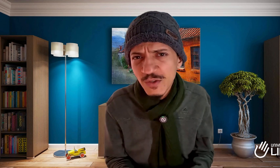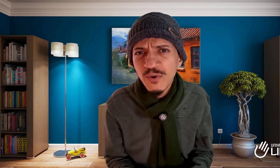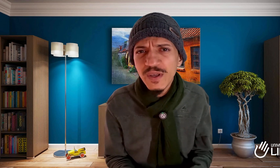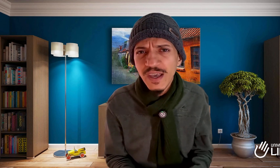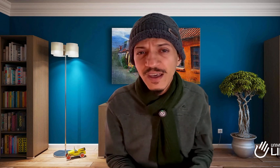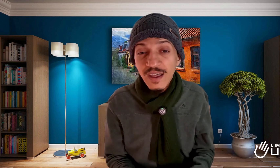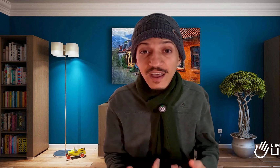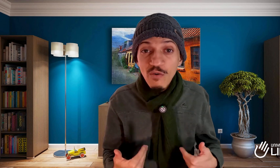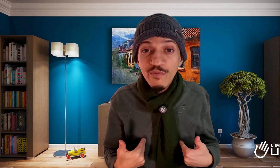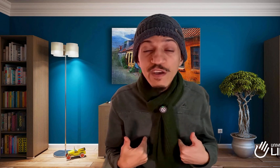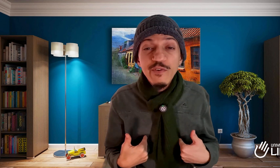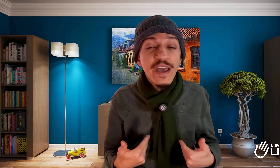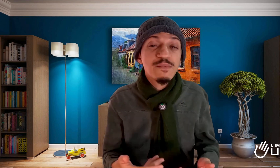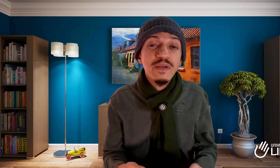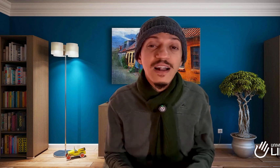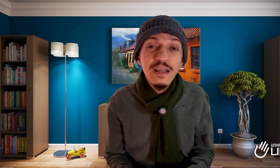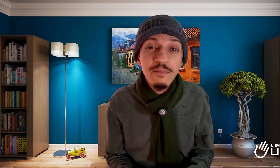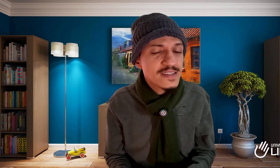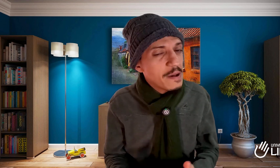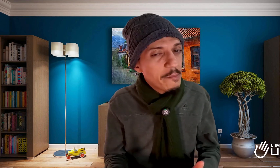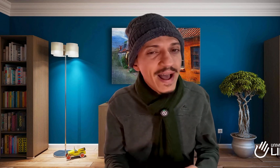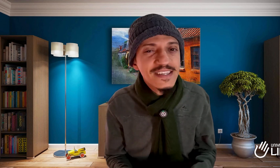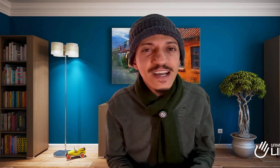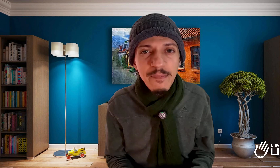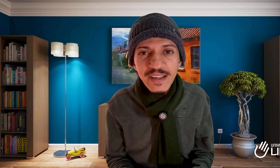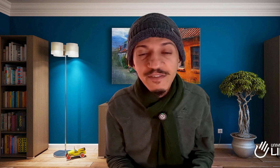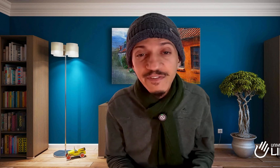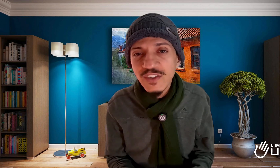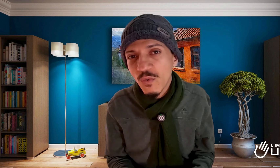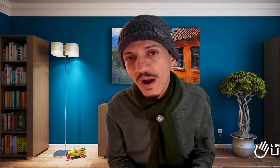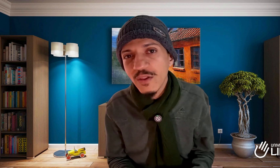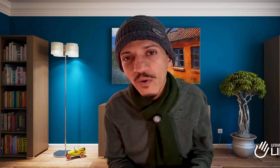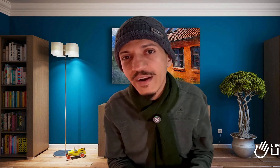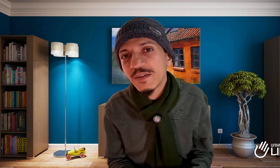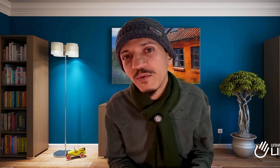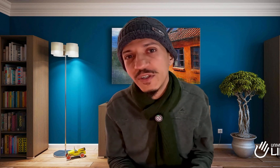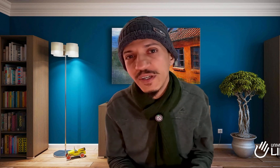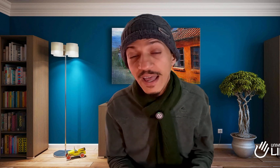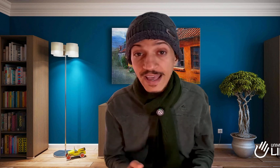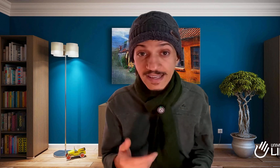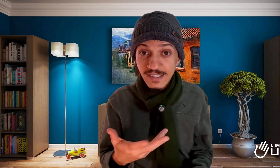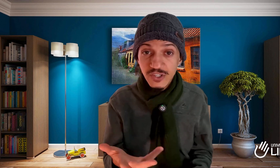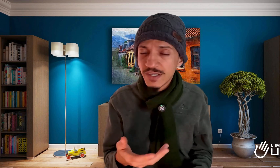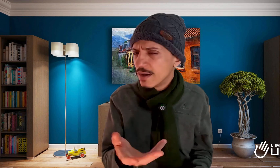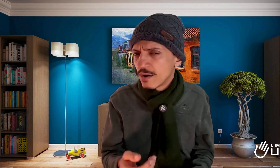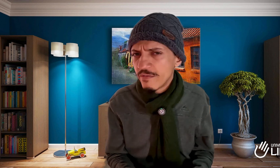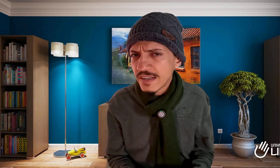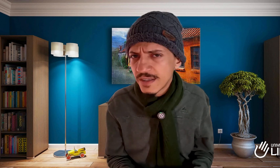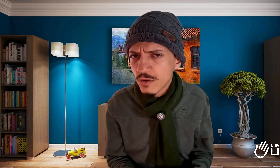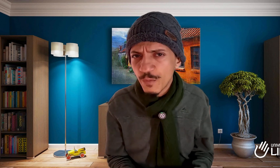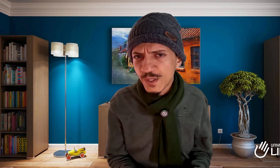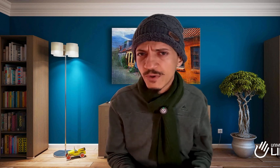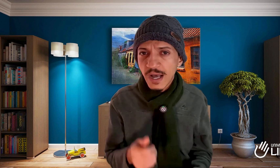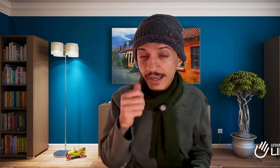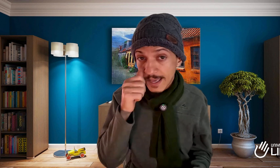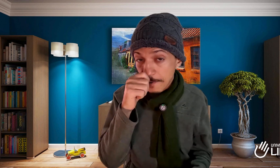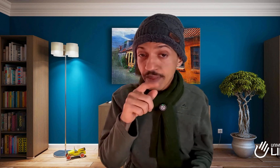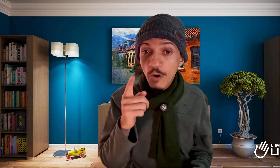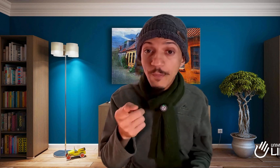porque eu vivo e respiro a Libras praticamente 24 horas por dia. Esses dias, conversando com minha esposa Raquel, eu